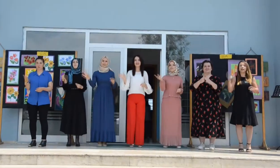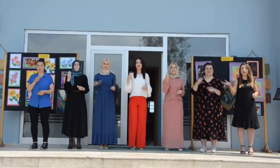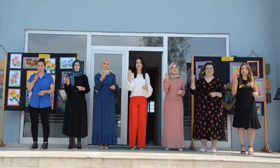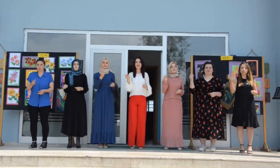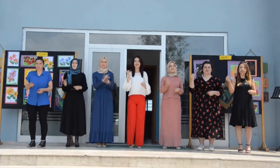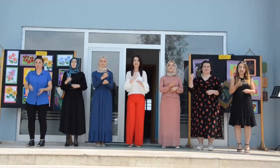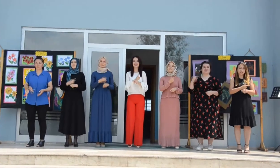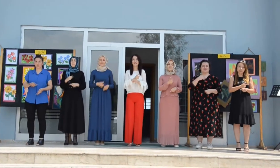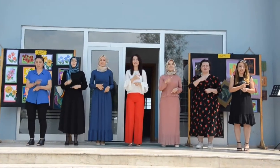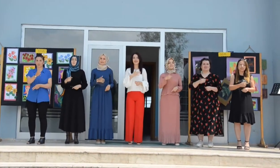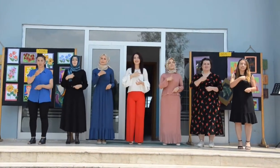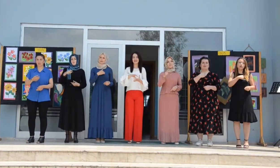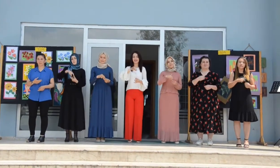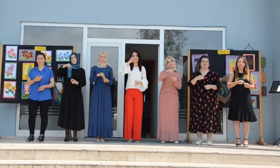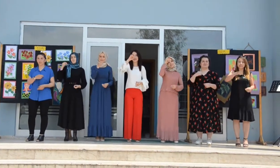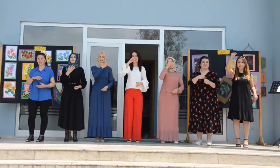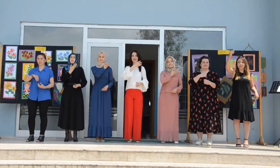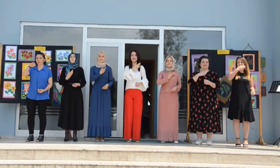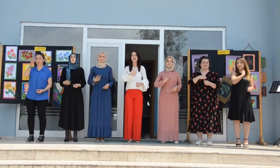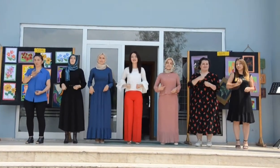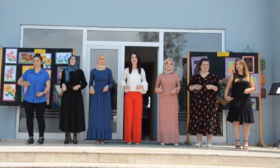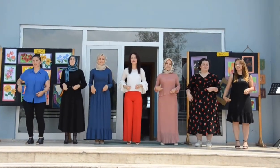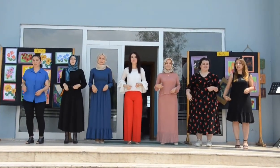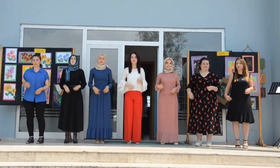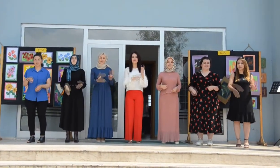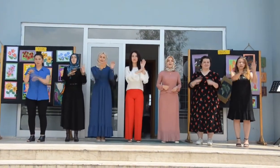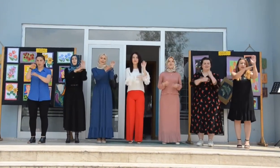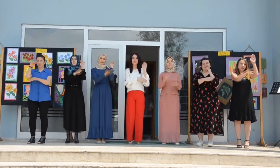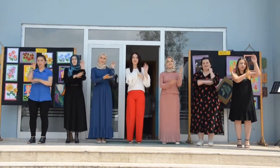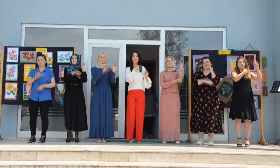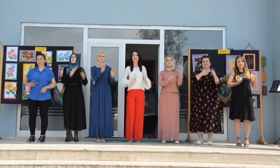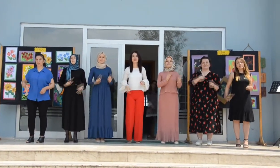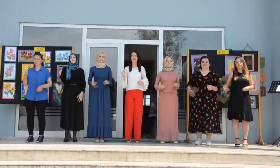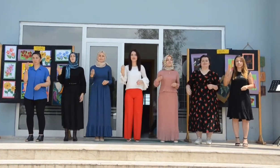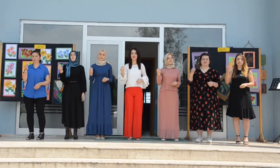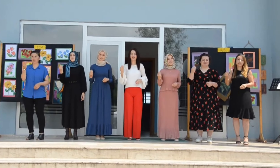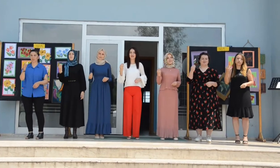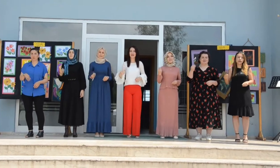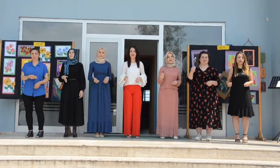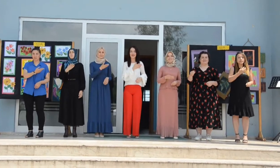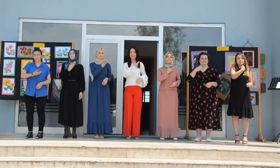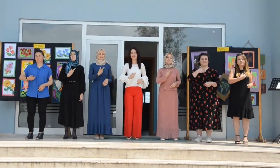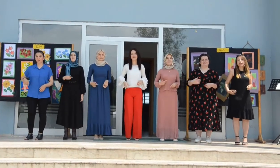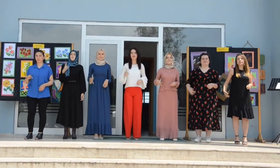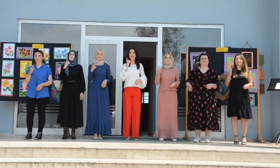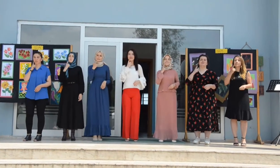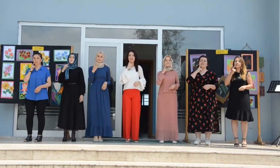konuşan okul müdürü Ahmet Dikenoğlu, 2018-2019 eğitim öğretim yılı sonunda sizleri yeni ufuklara doğru